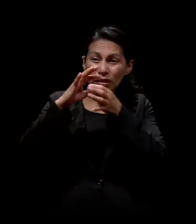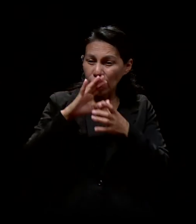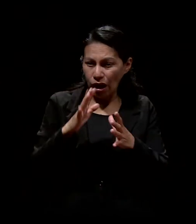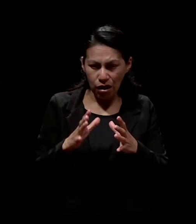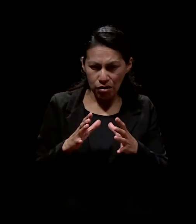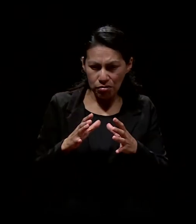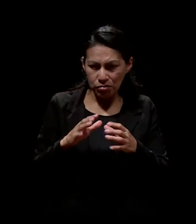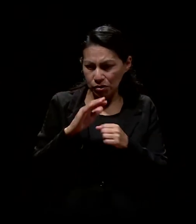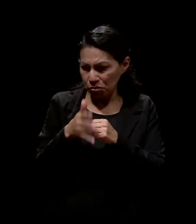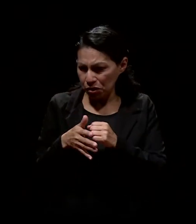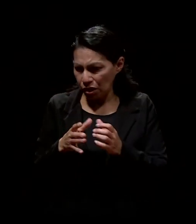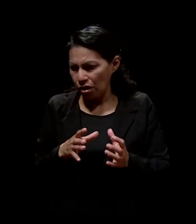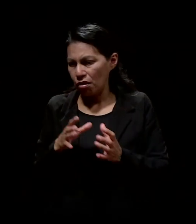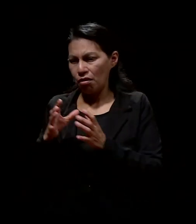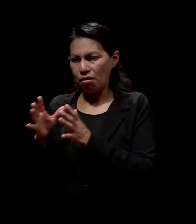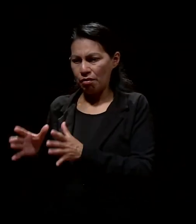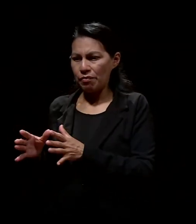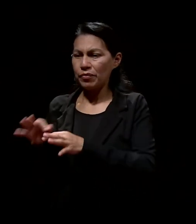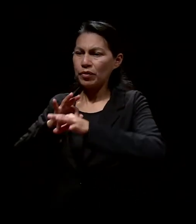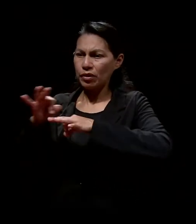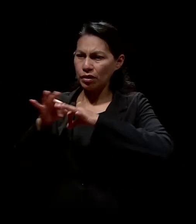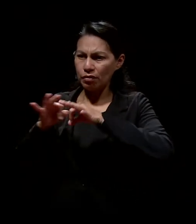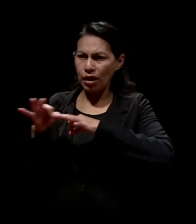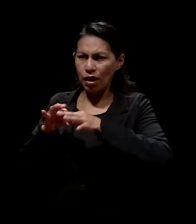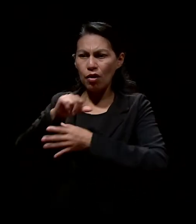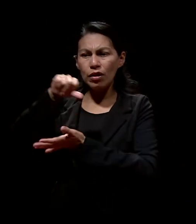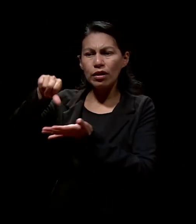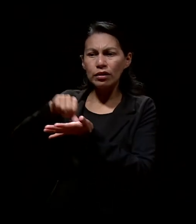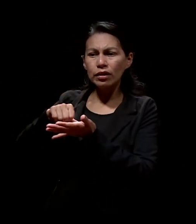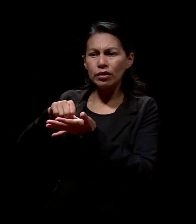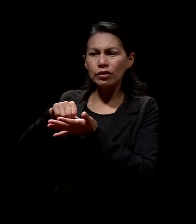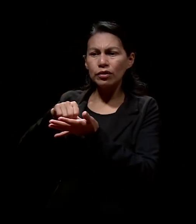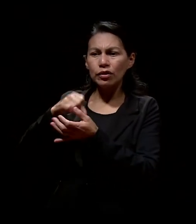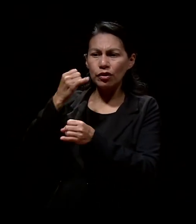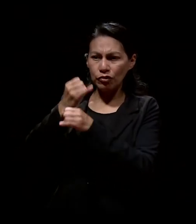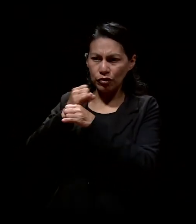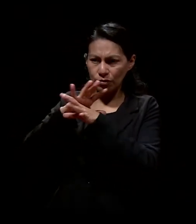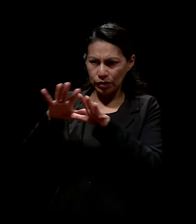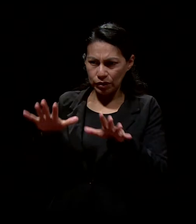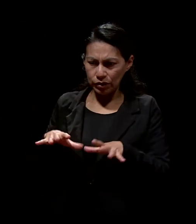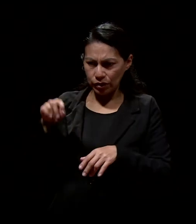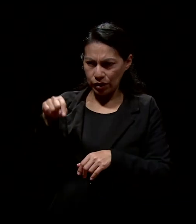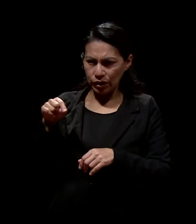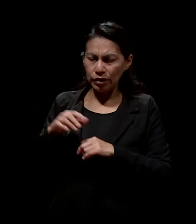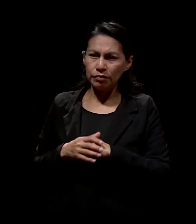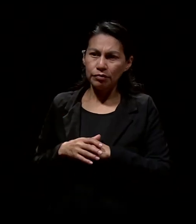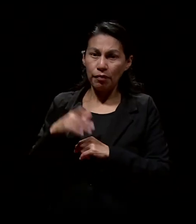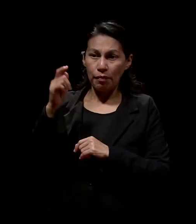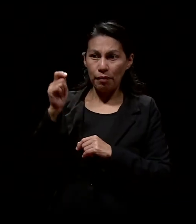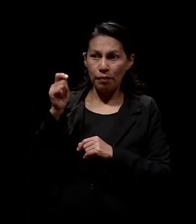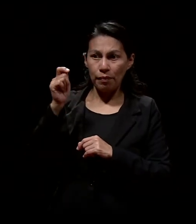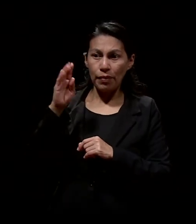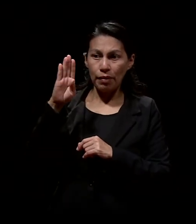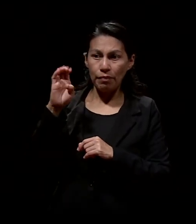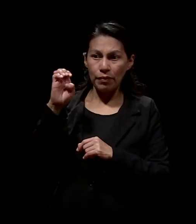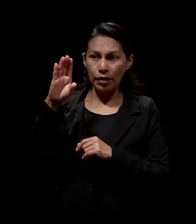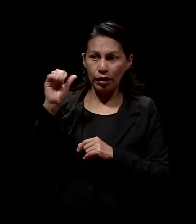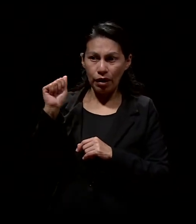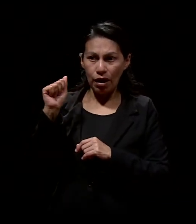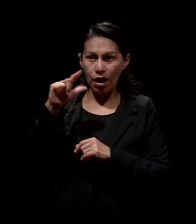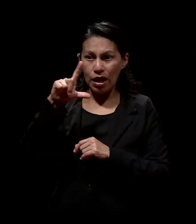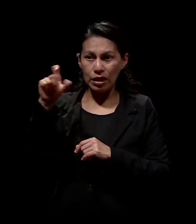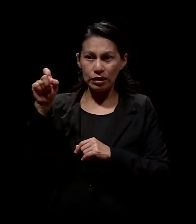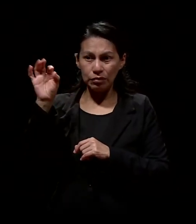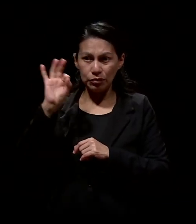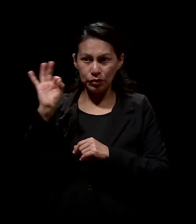con Dios. Y salgo y me dan la oportunidad de elaborar en el centro de información de aquí de la universidad, como becaria. Tenía